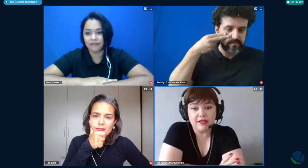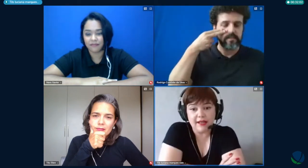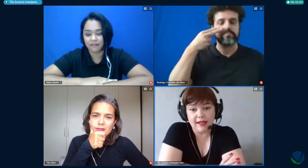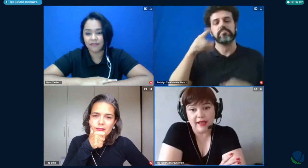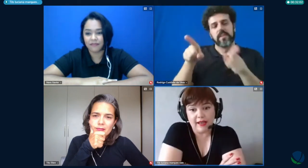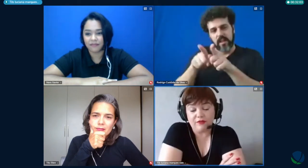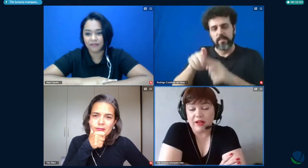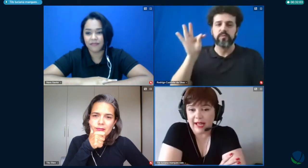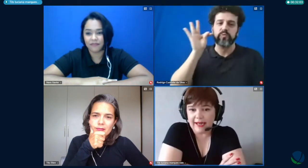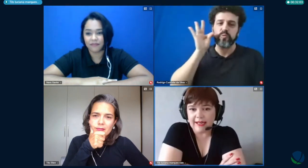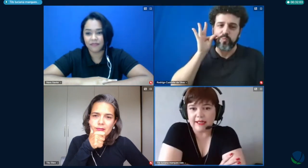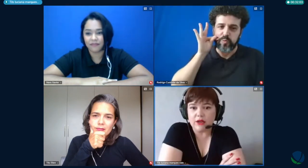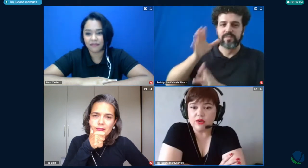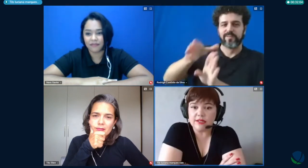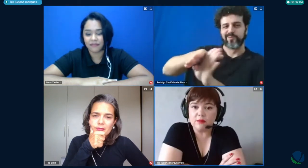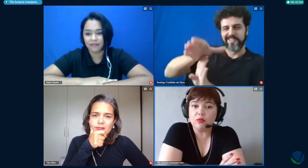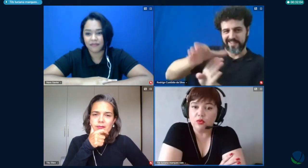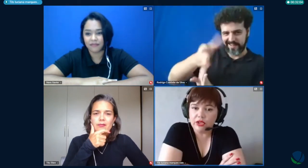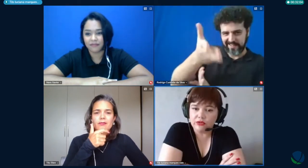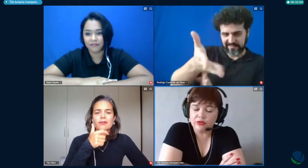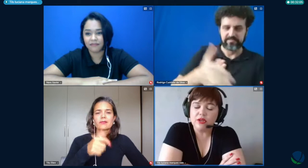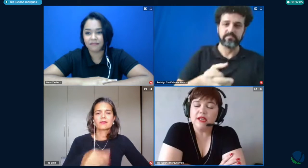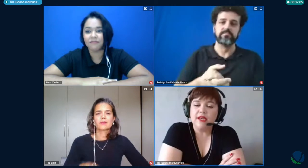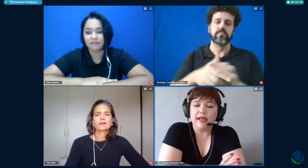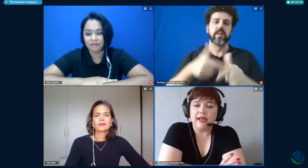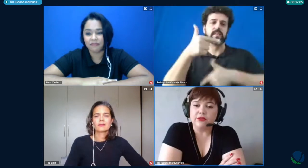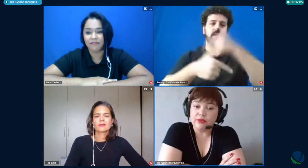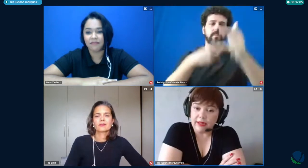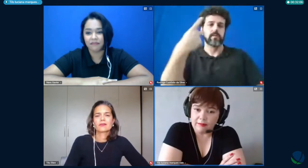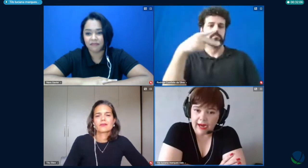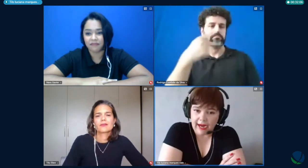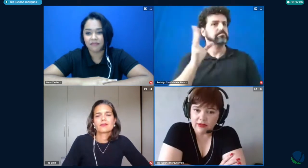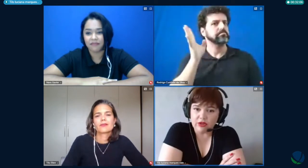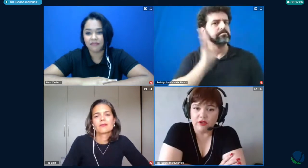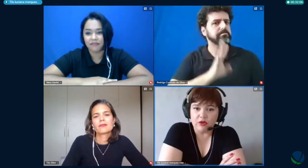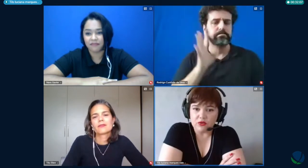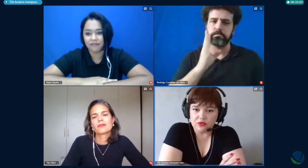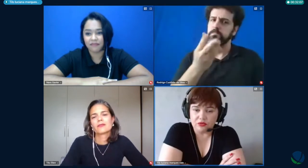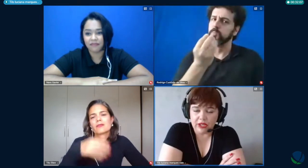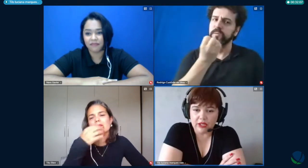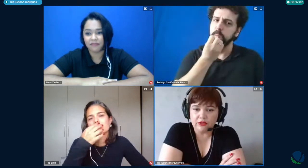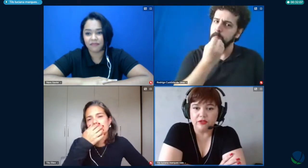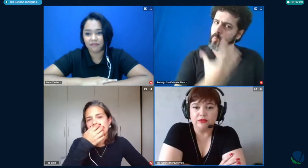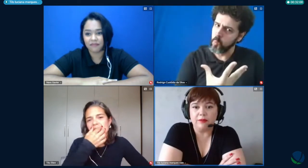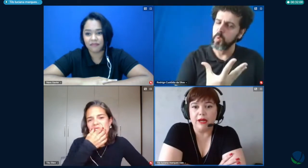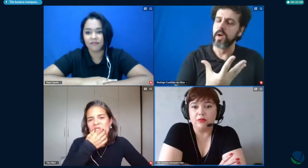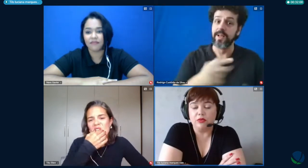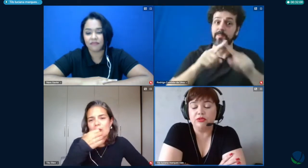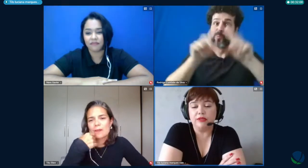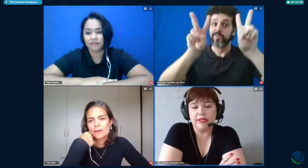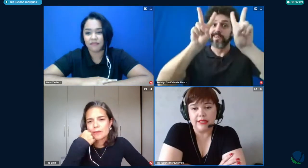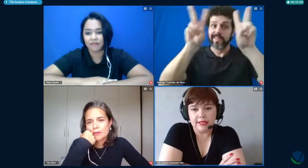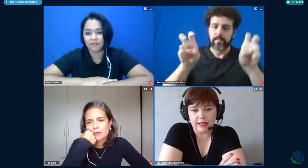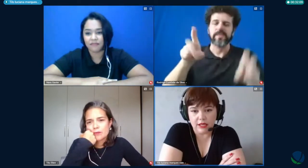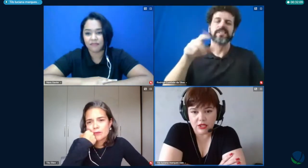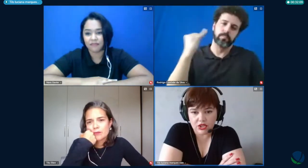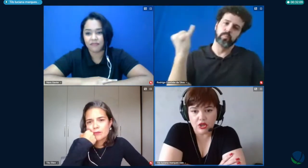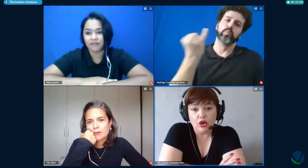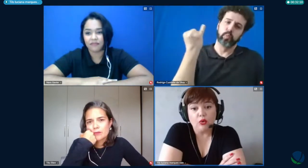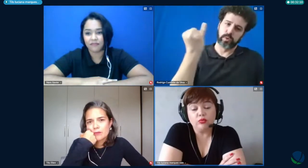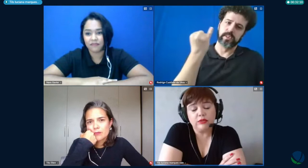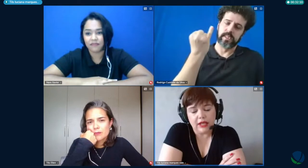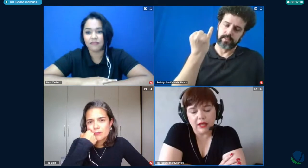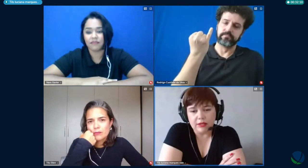Gostaria de falar, Nara, que eu gostei muito do trabalho que foi construído, foi um trabalho muito